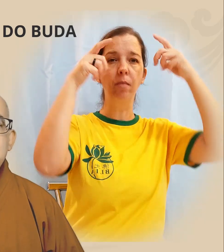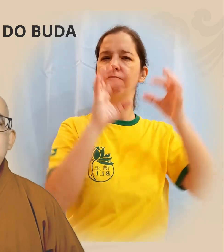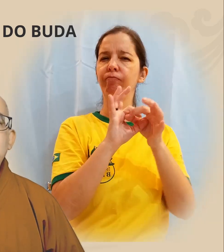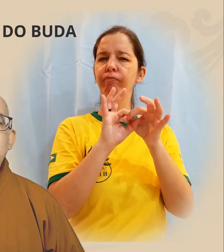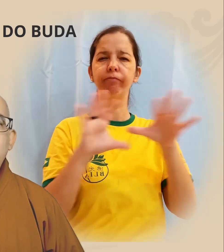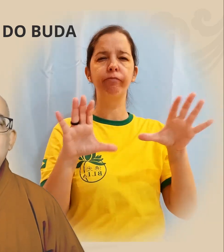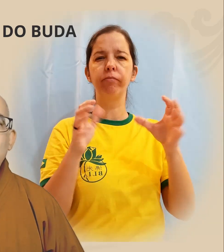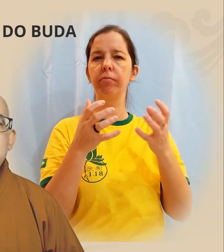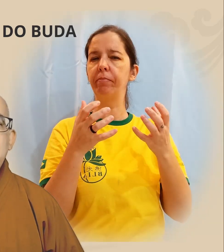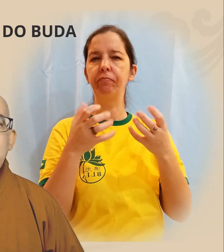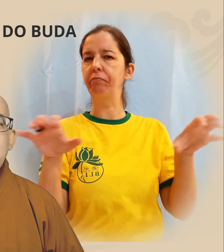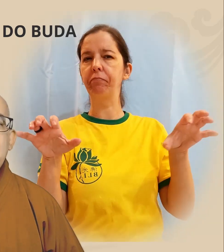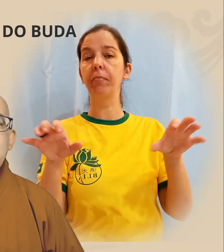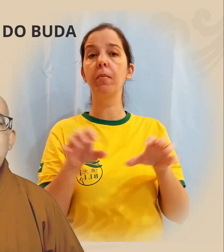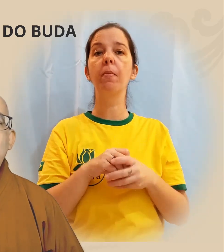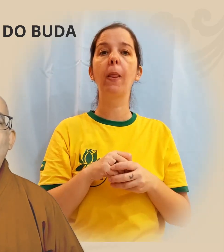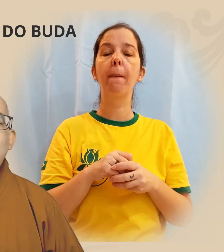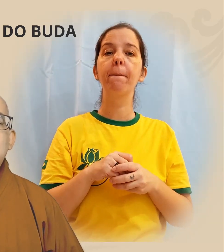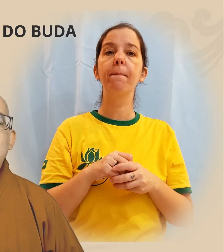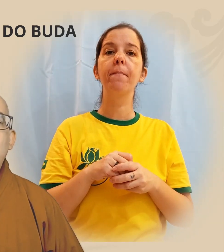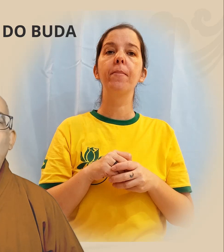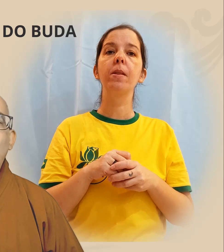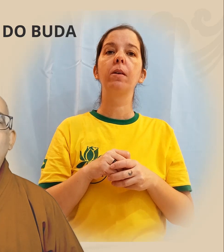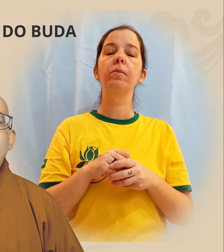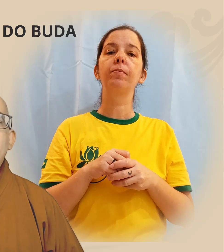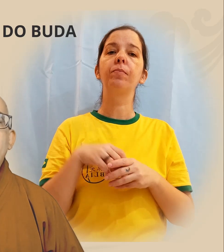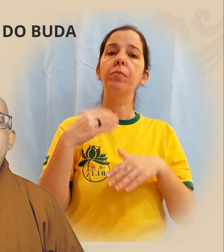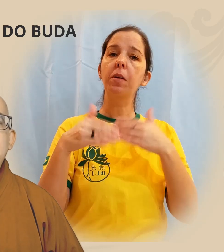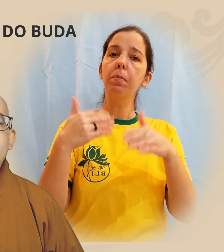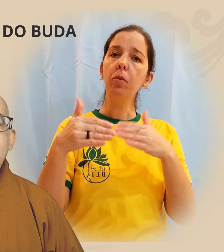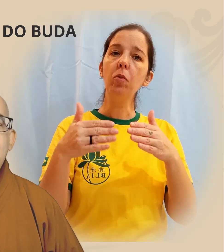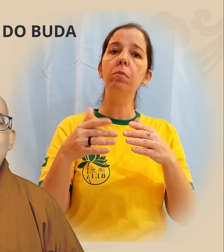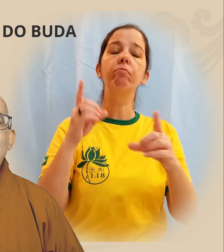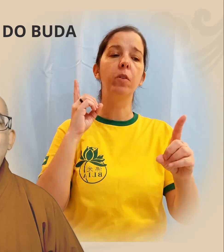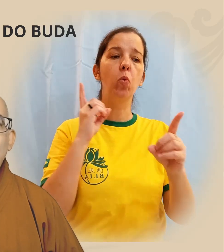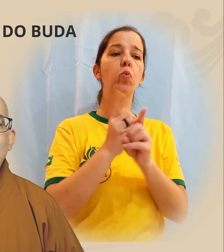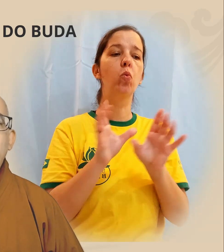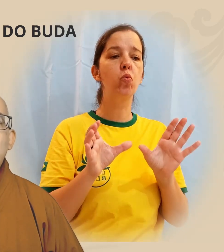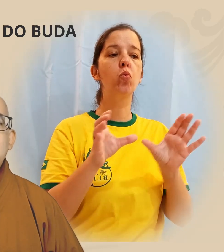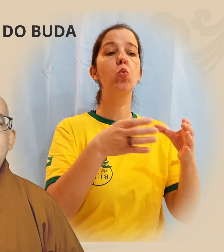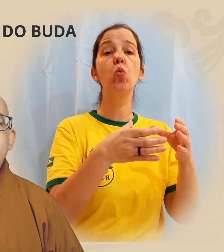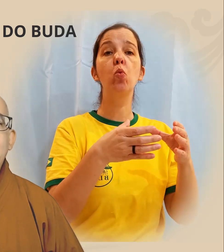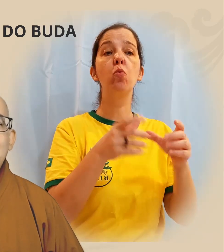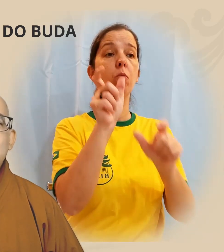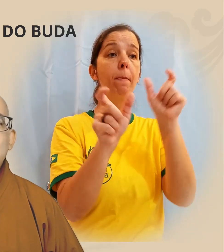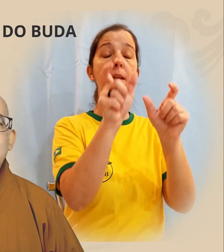Depois, vimos que ele encontra um primeiro grupo